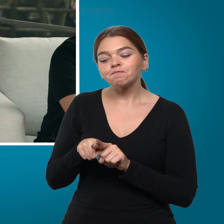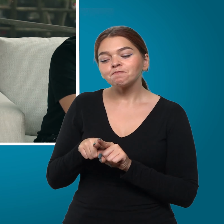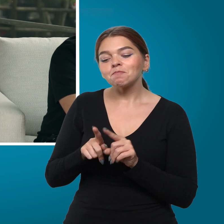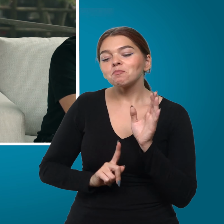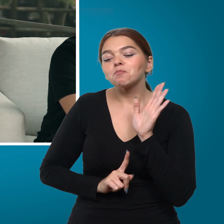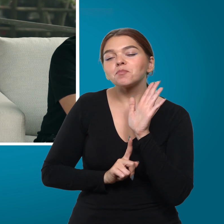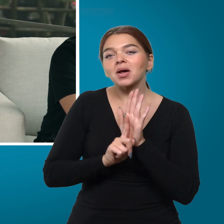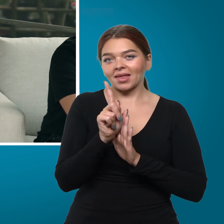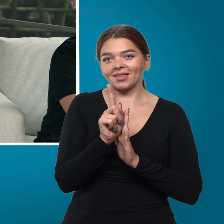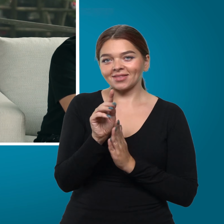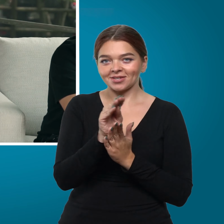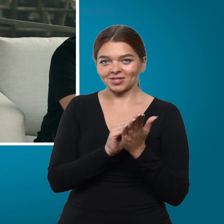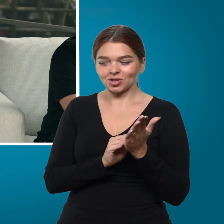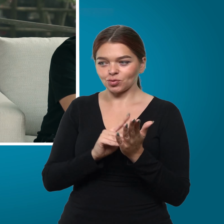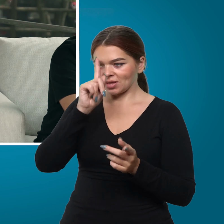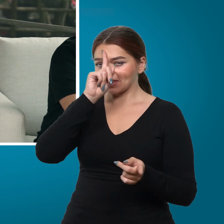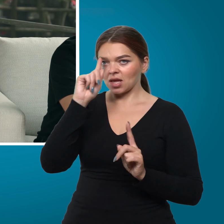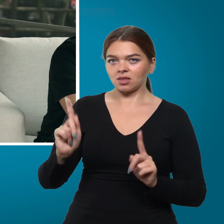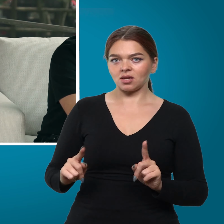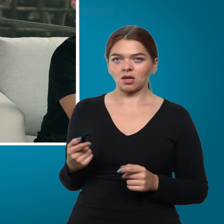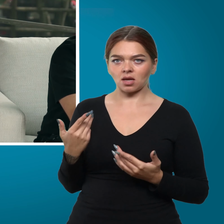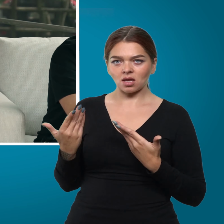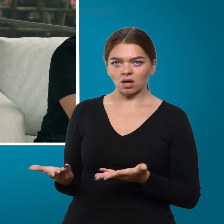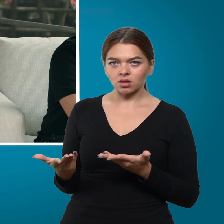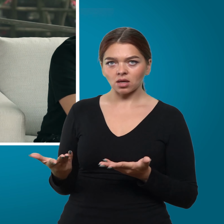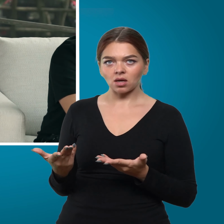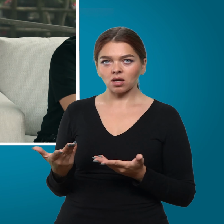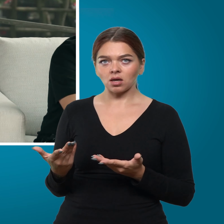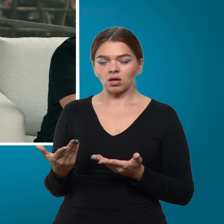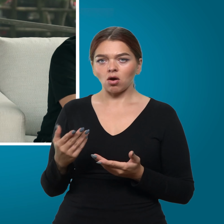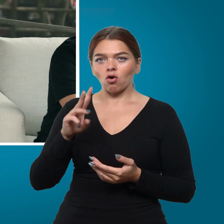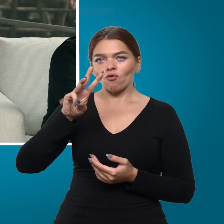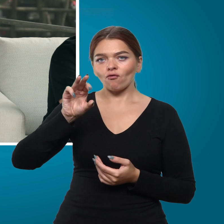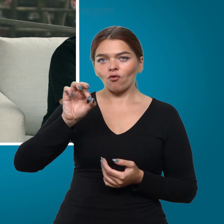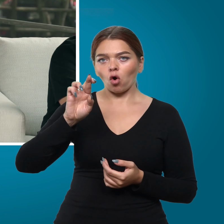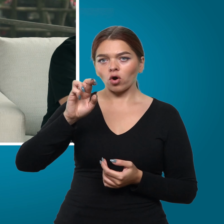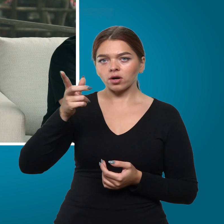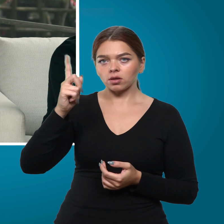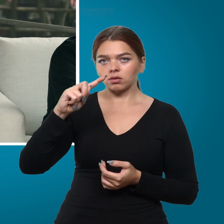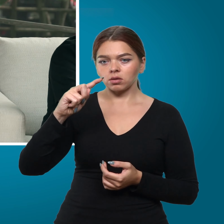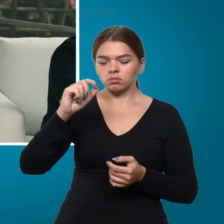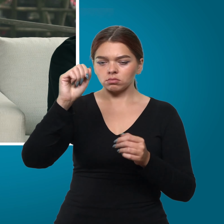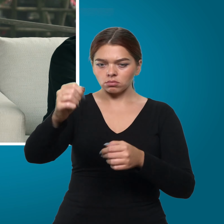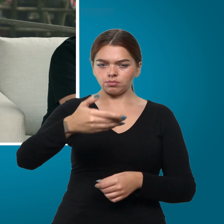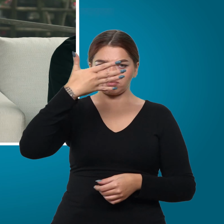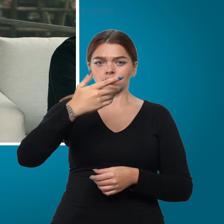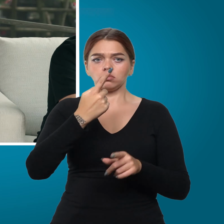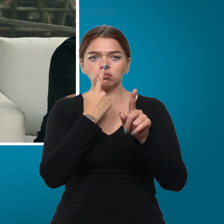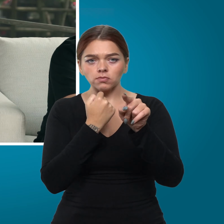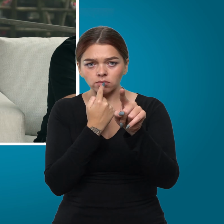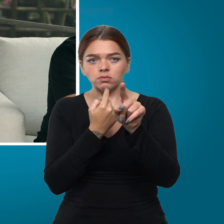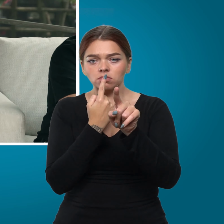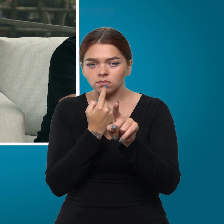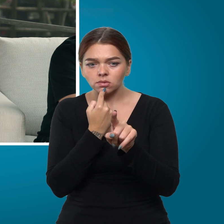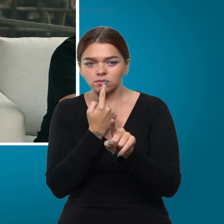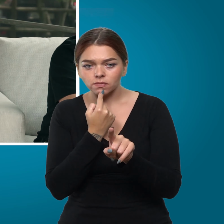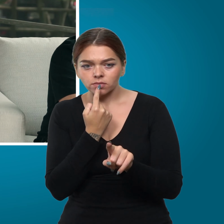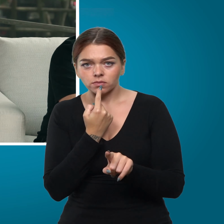to mėnesio prie manęs prisijungė redaktorė. Ir čia gal buvo toksai